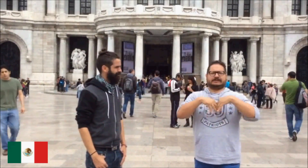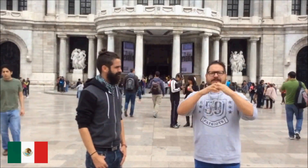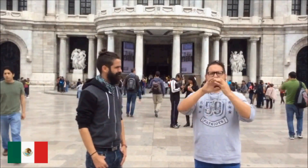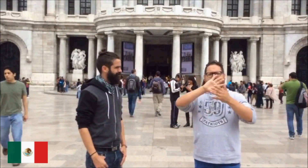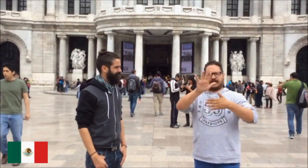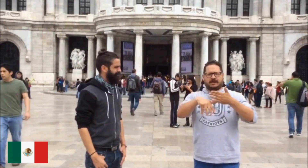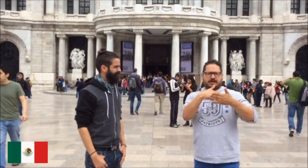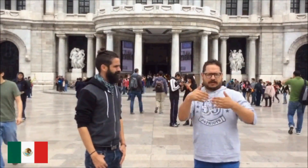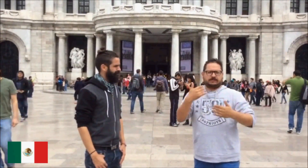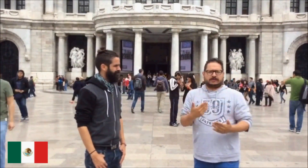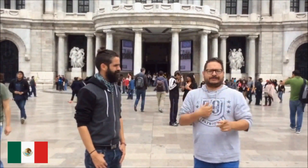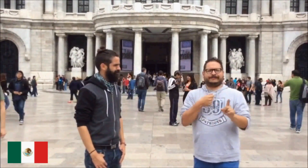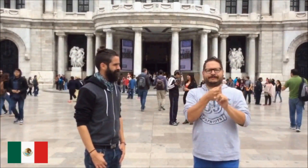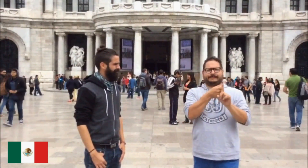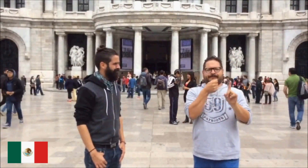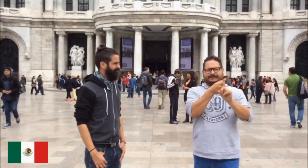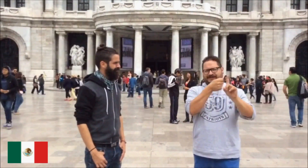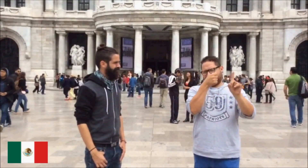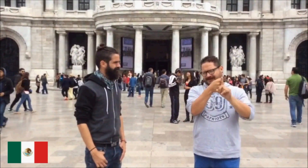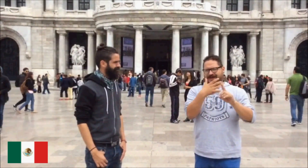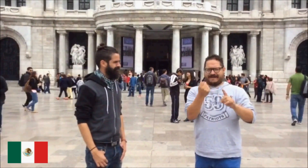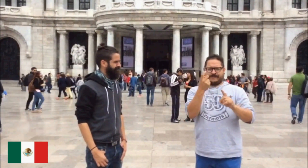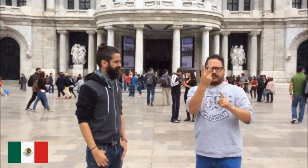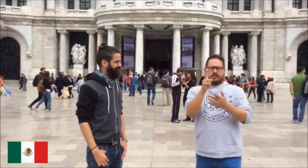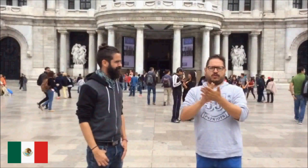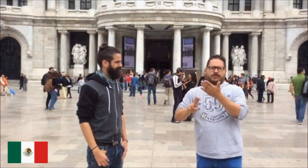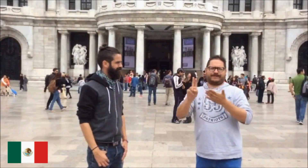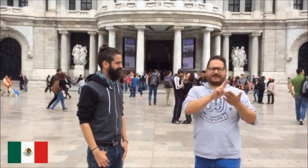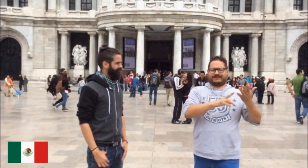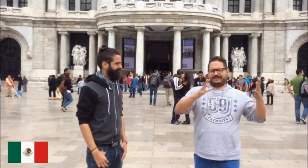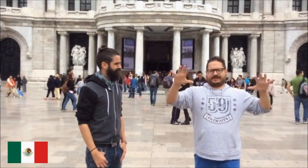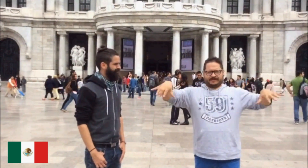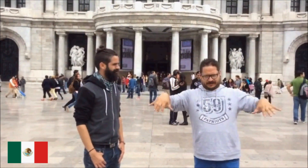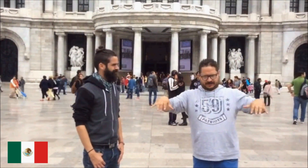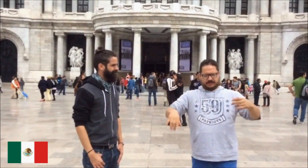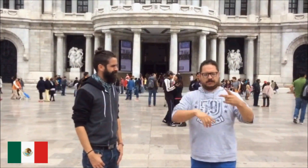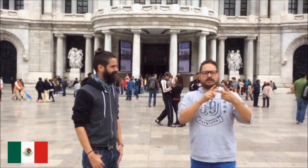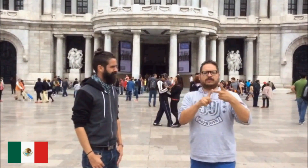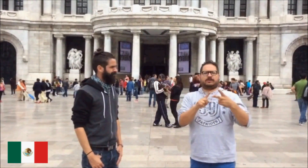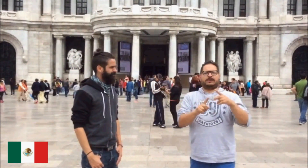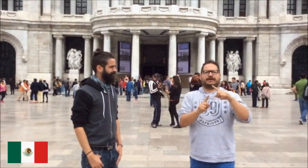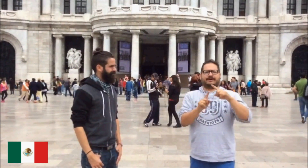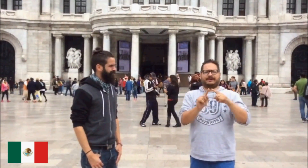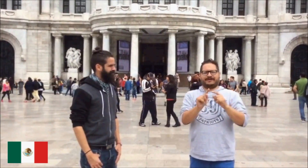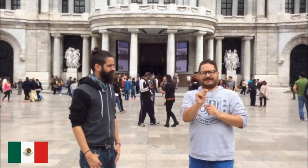c'est l'ouverture d'une section pour sourds à l'université. Et puis,